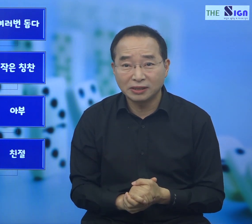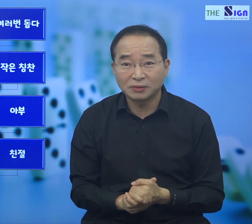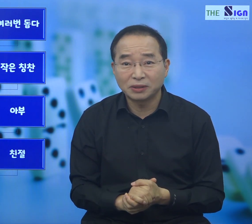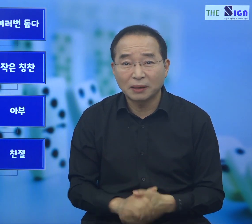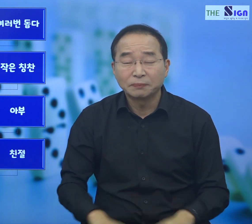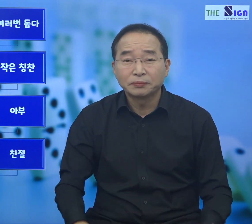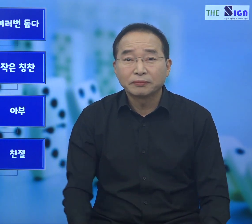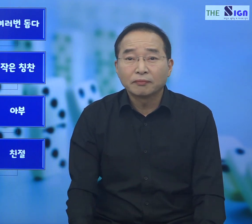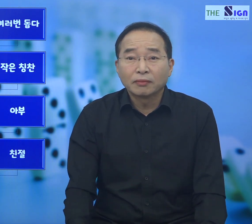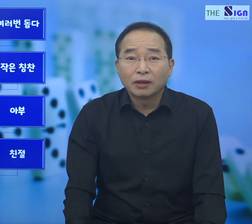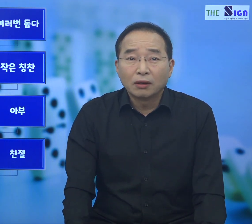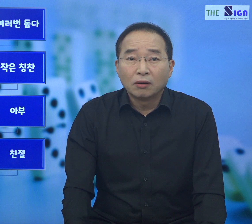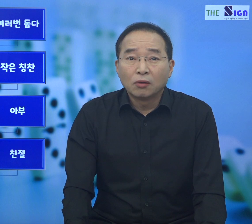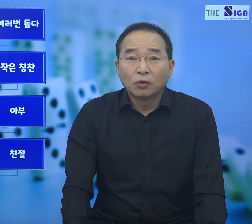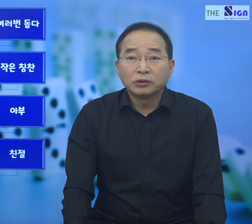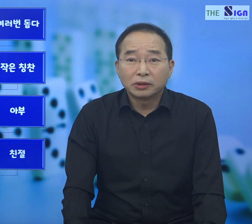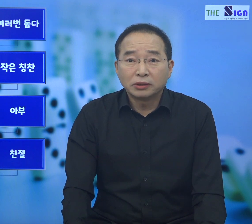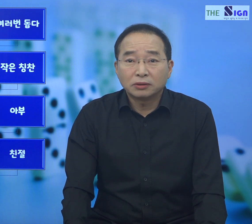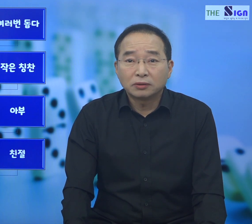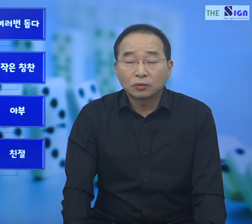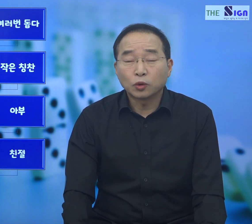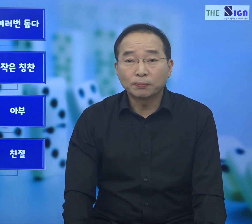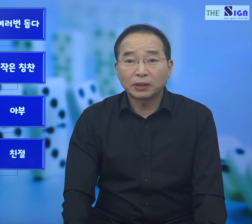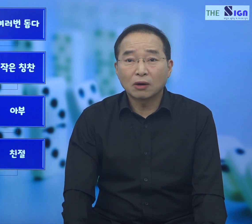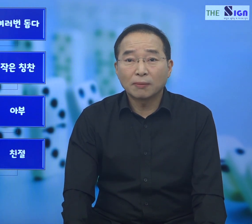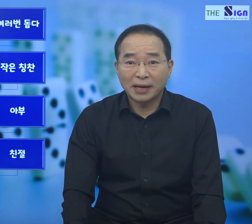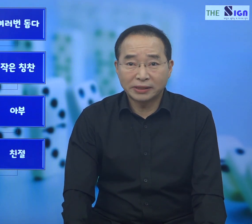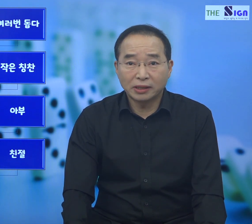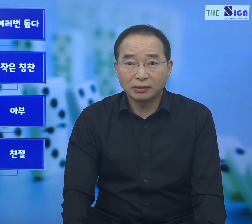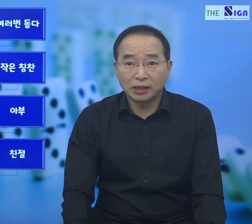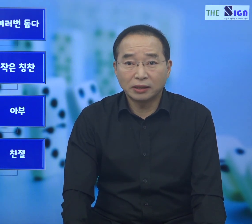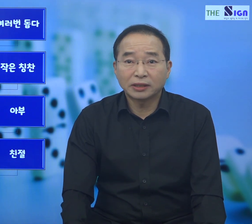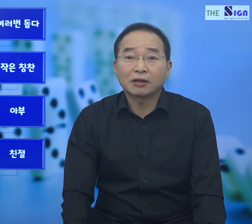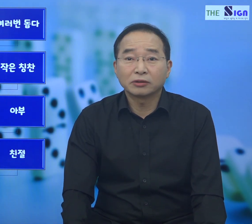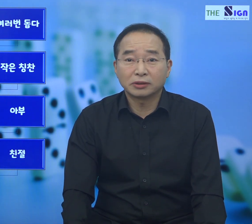있습니다. 오늘은 돕다와 파생된